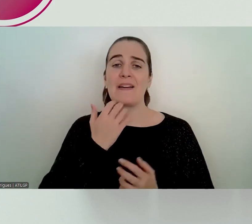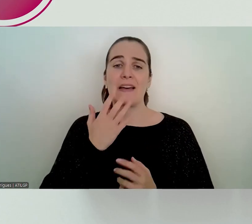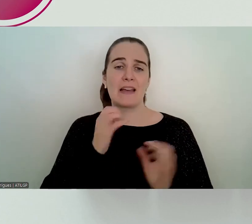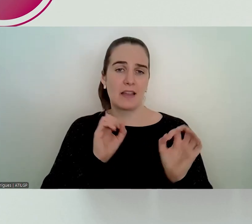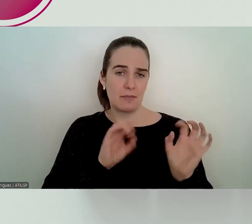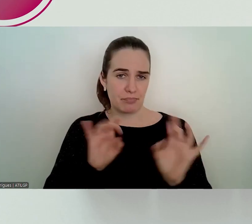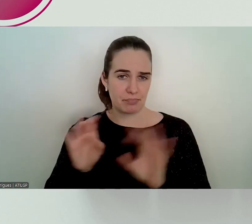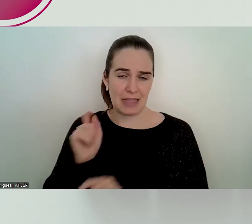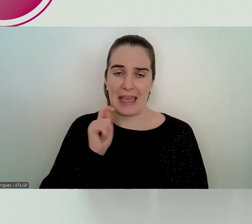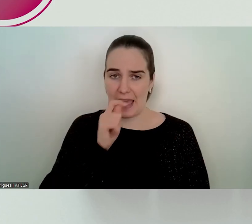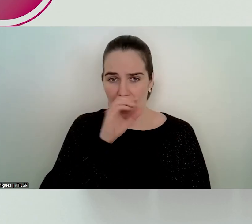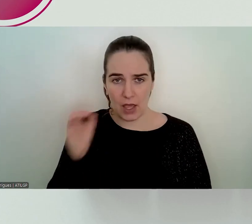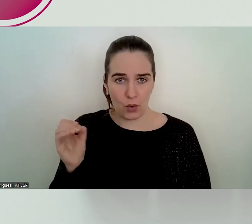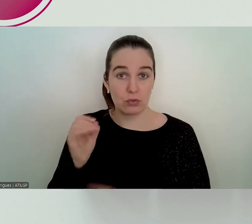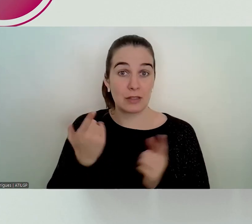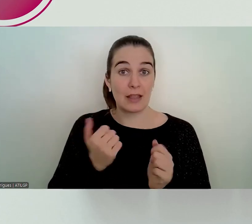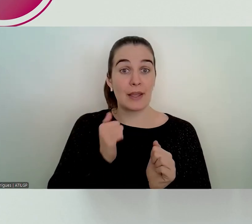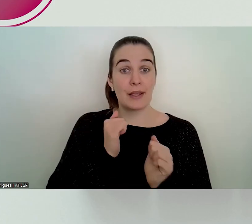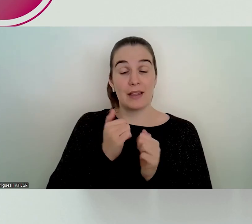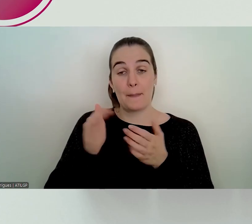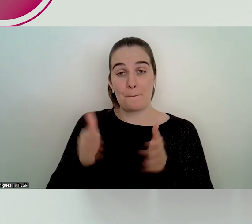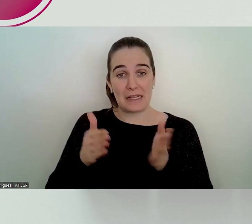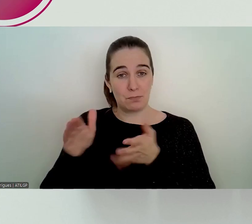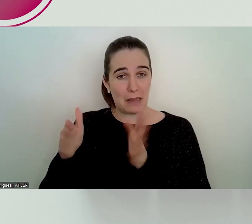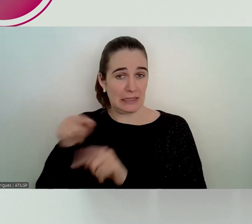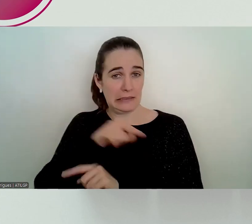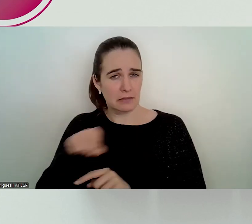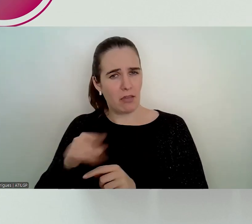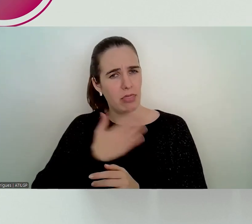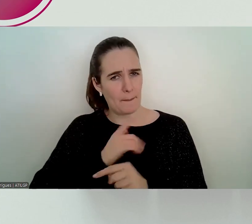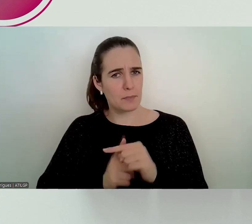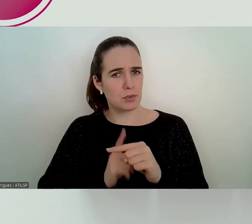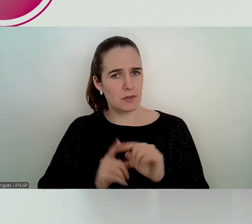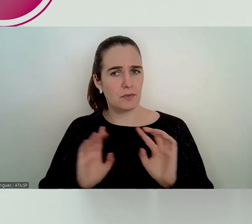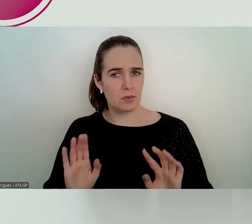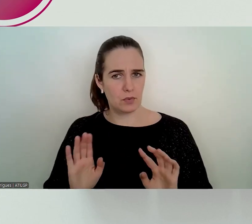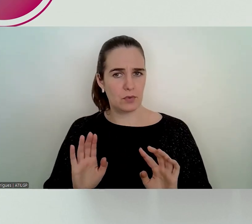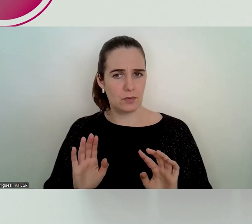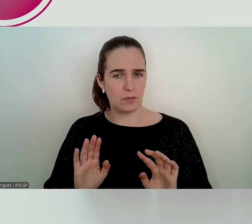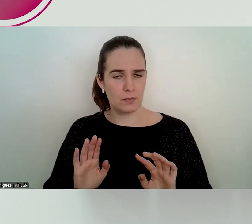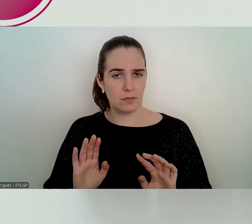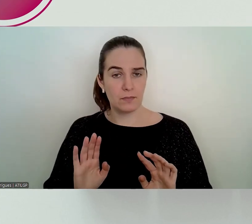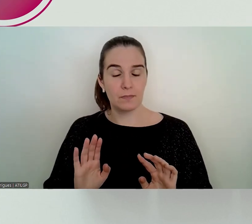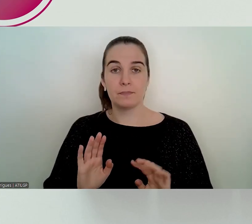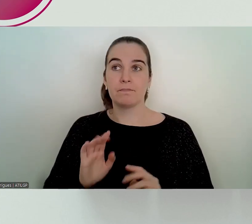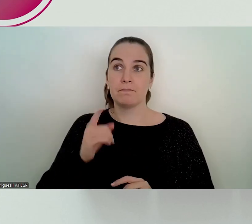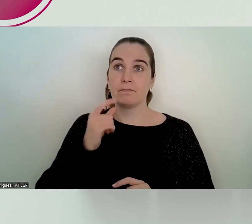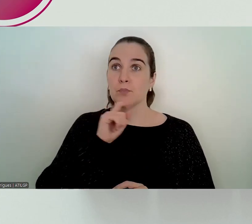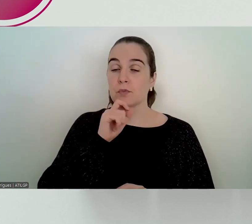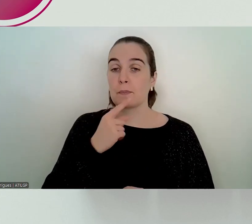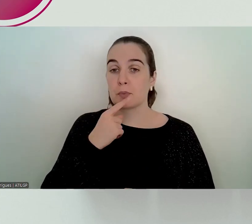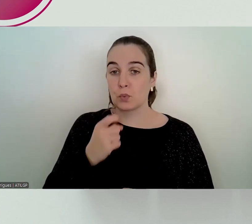tem aqui várias valências que são positivas. Mas a questão